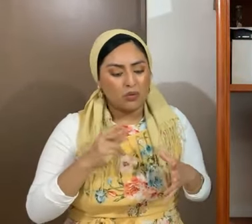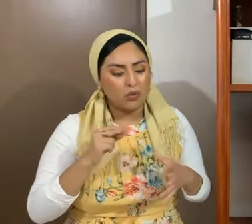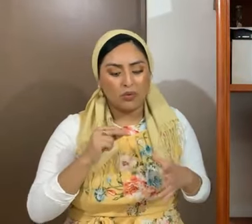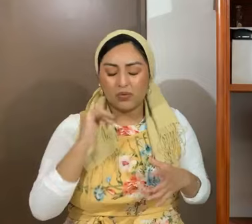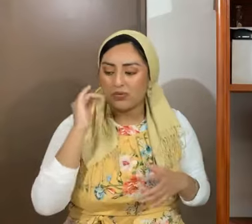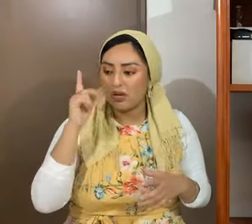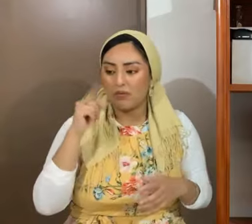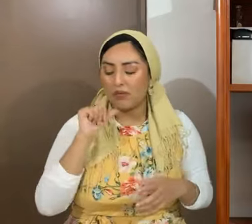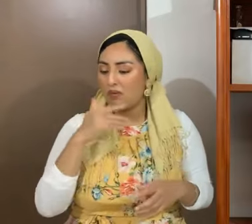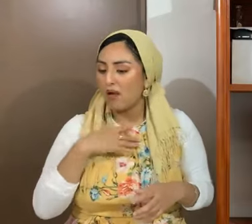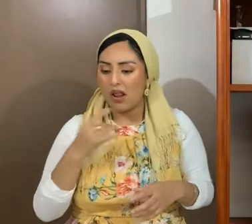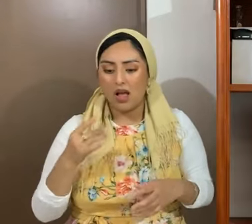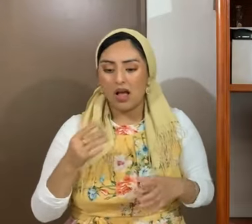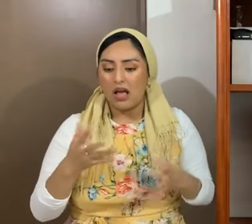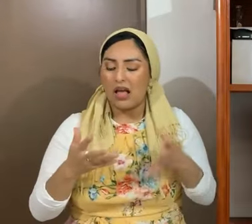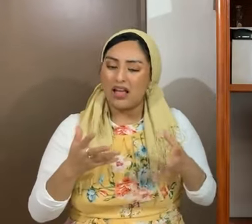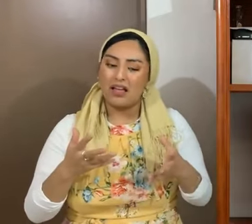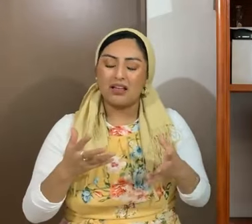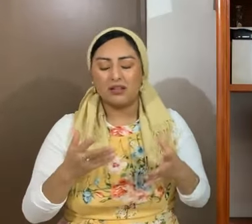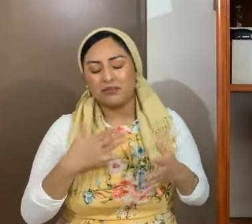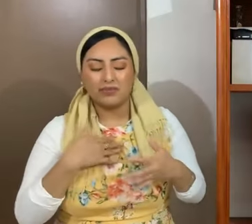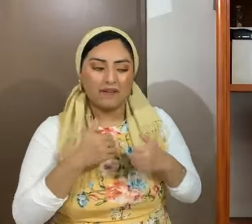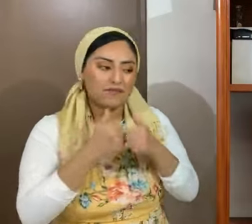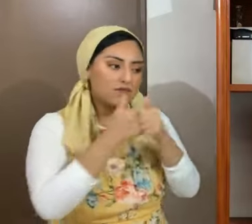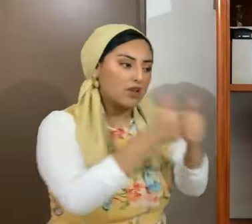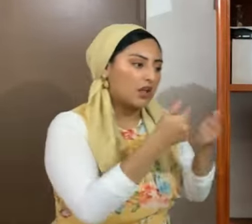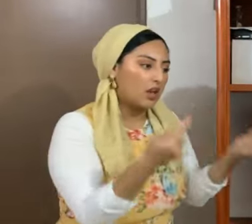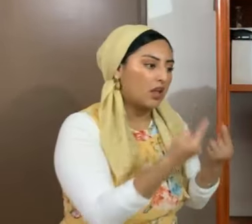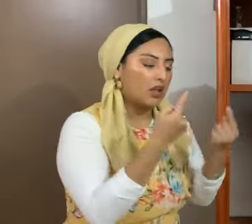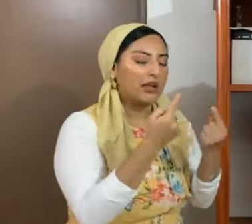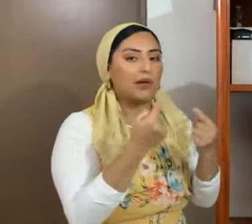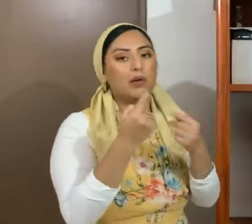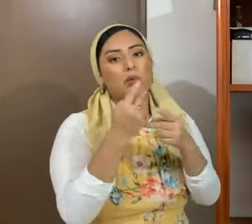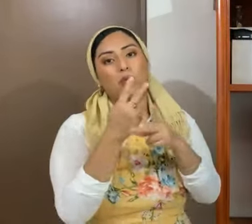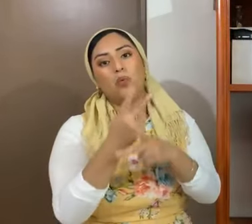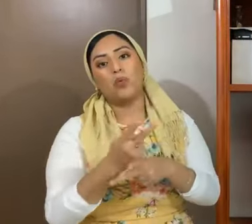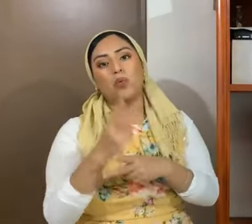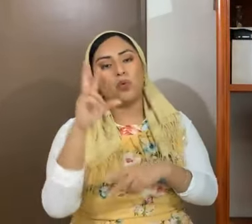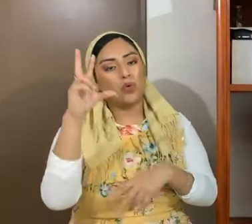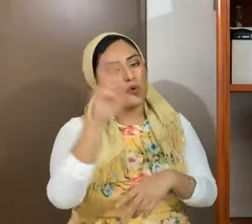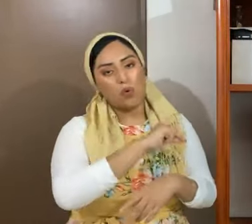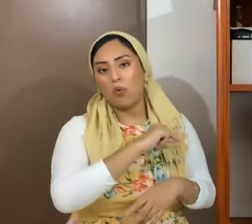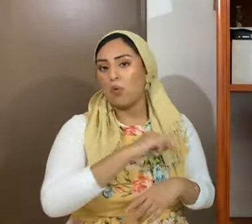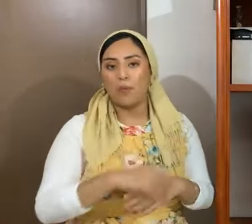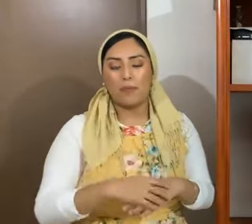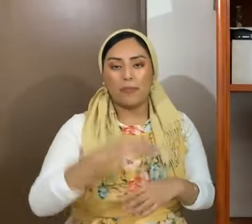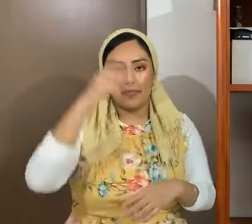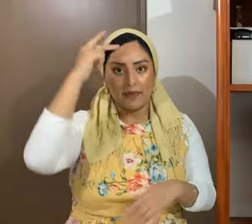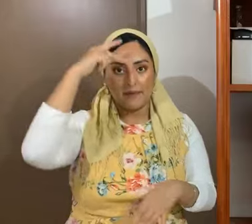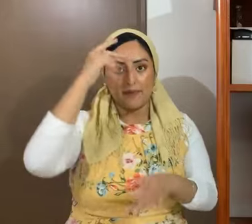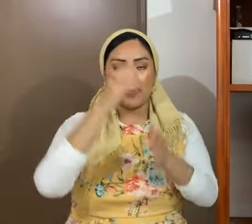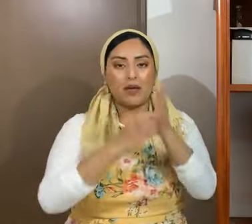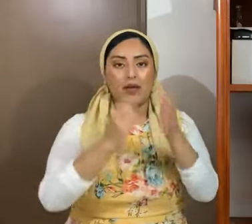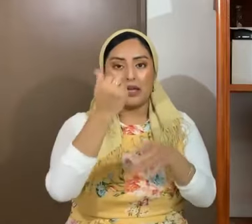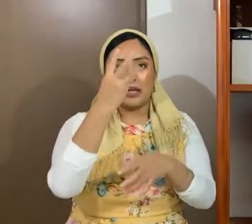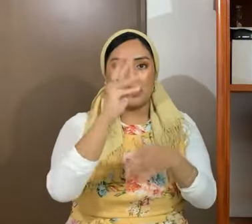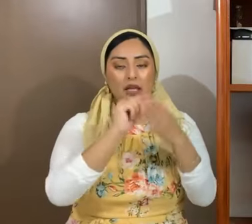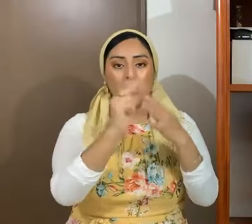Eterno te está hablando, y vas y lo haces, ya te rebelaste. Tengamos mucho cuidado. Proverbios